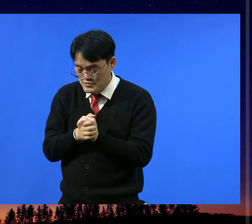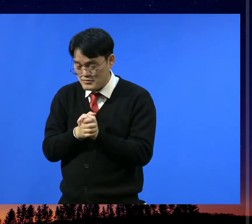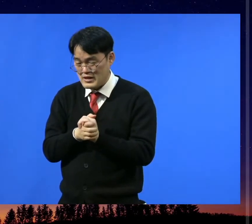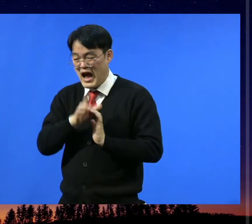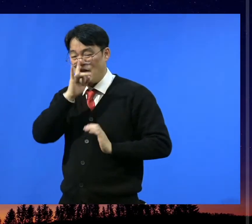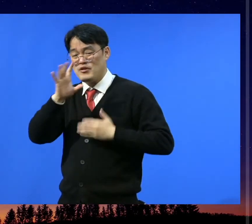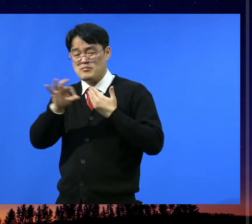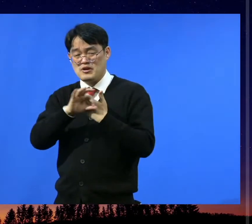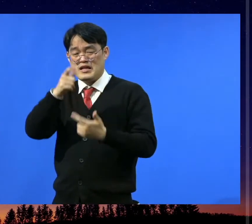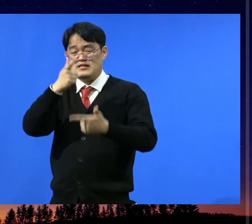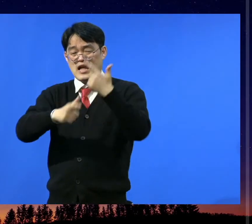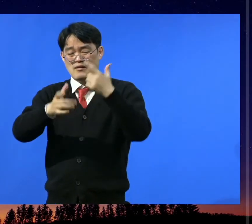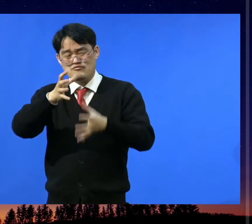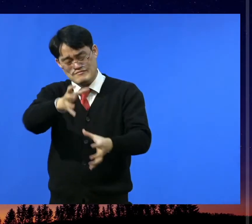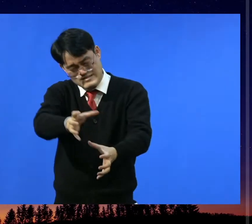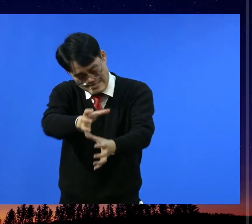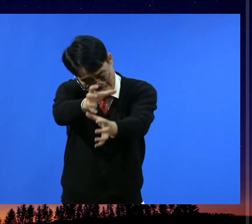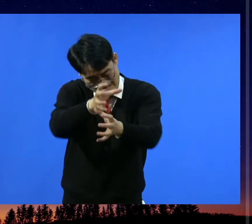소나무 뽑고요.